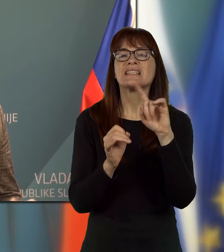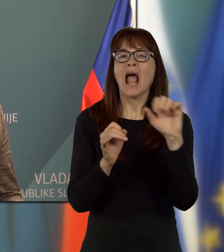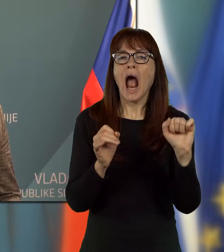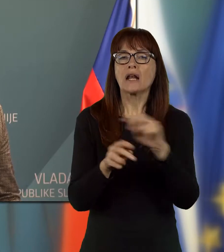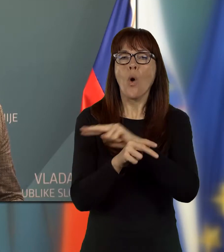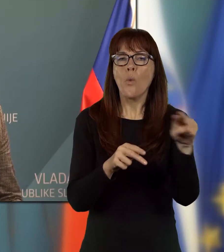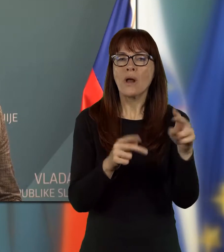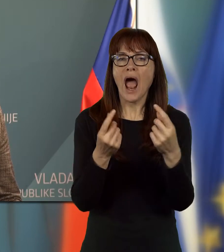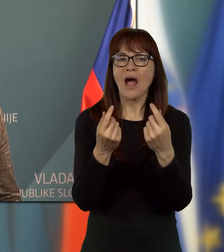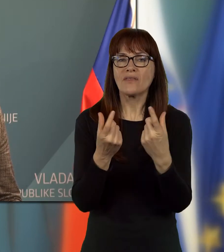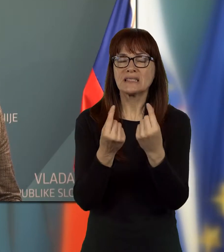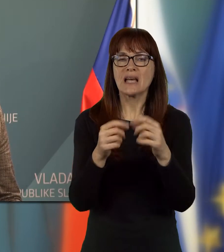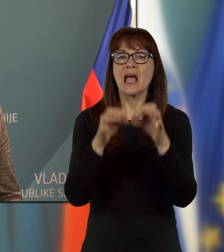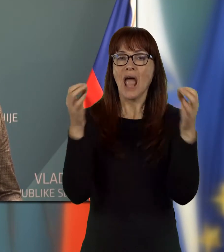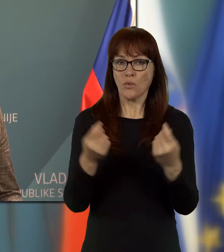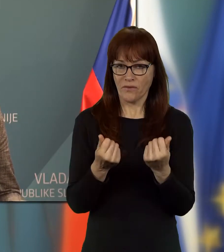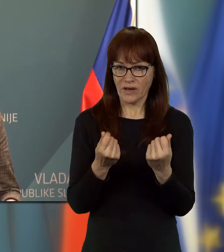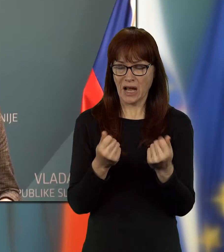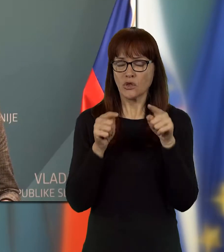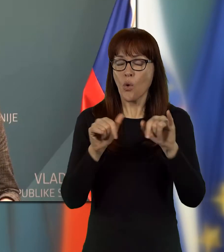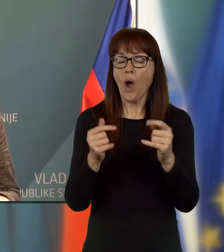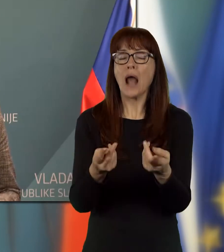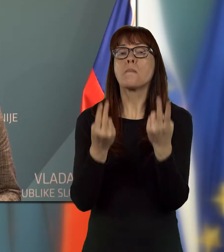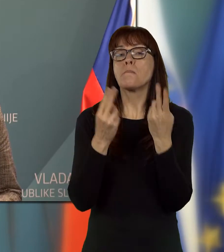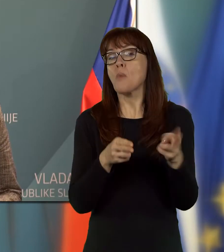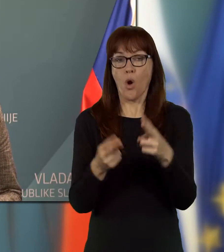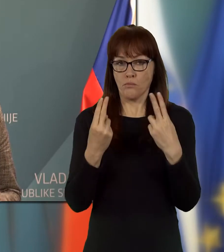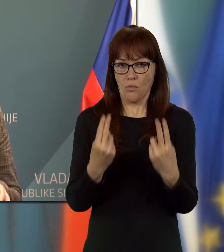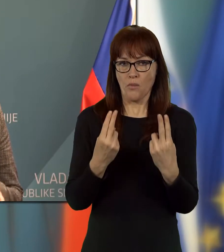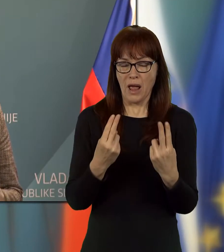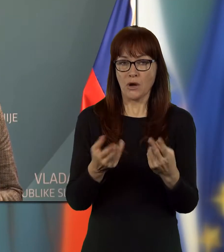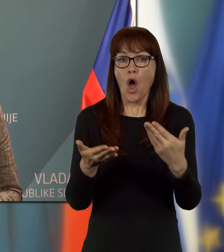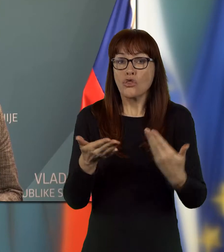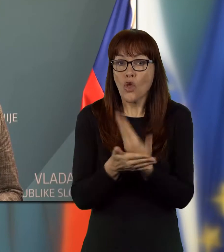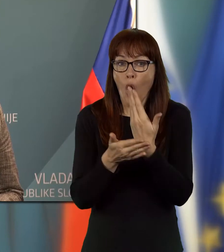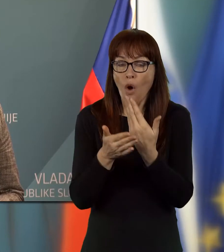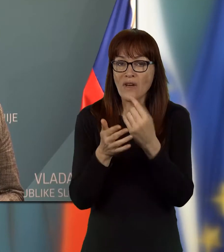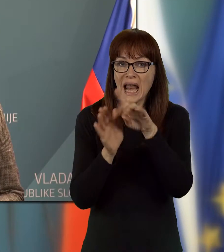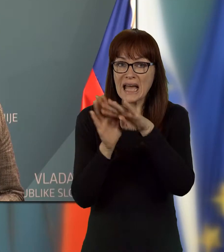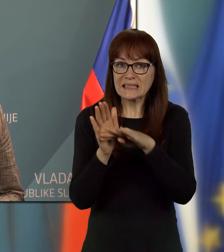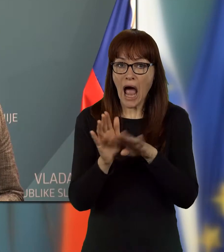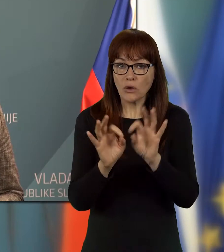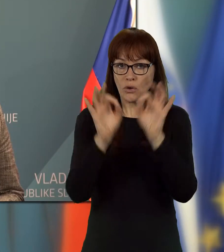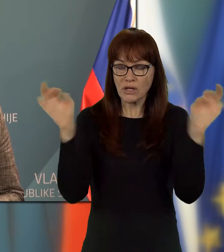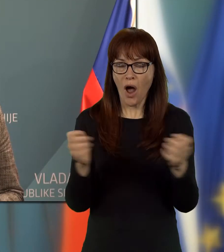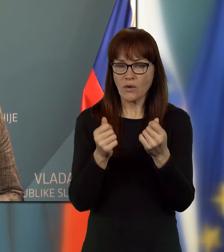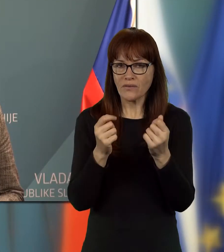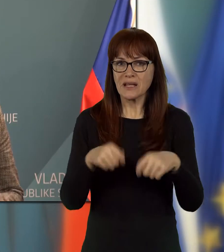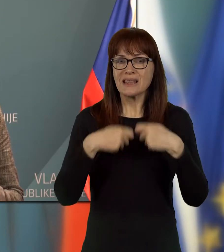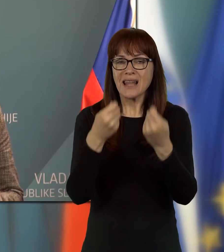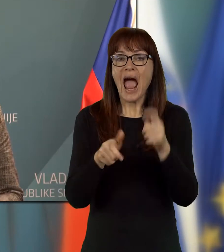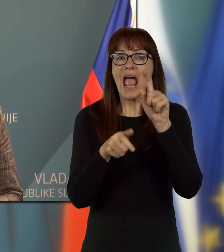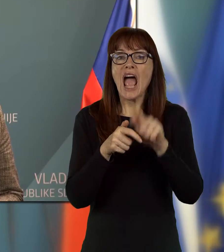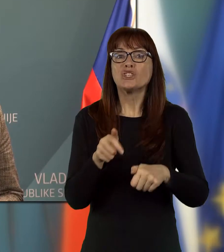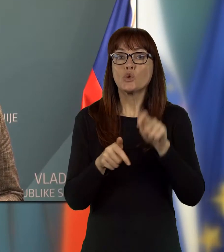upravljanja z javnimi financami, ampak tisto, kar je pomembneje, novela zakona o javnih financah